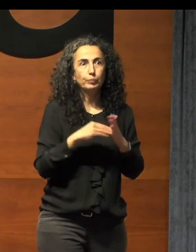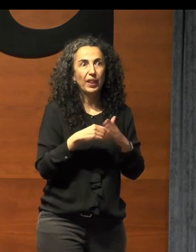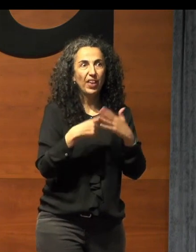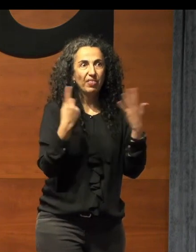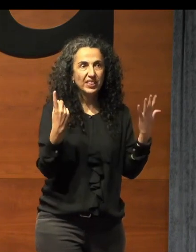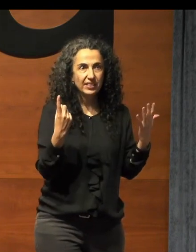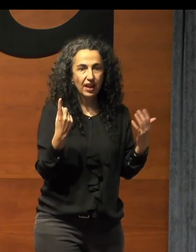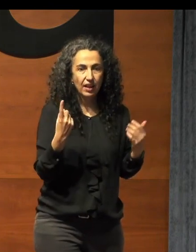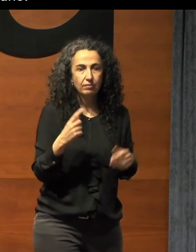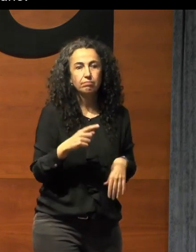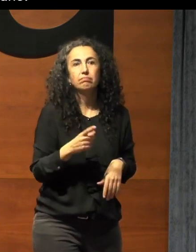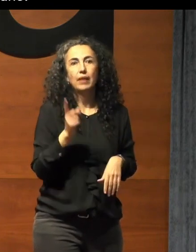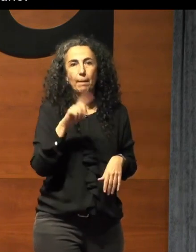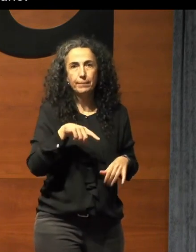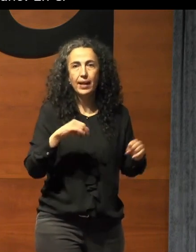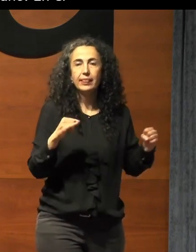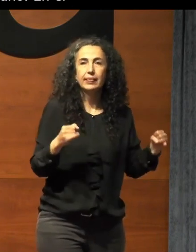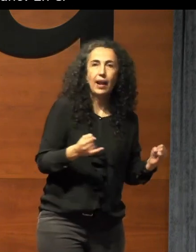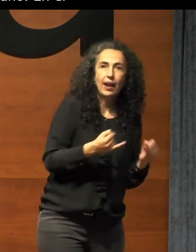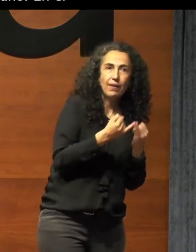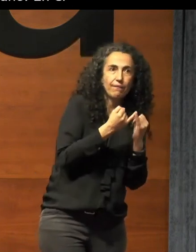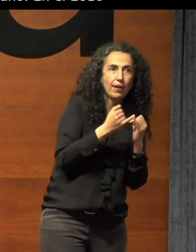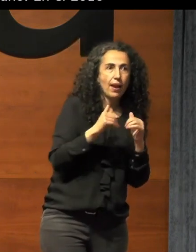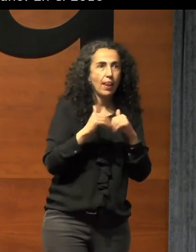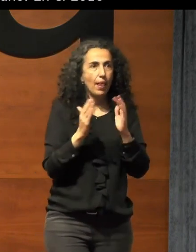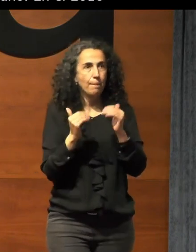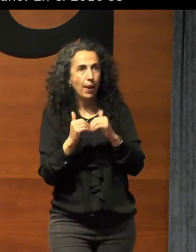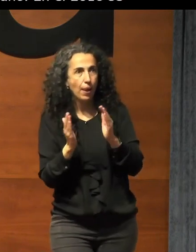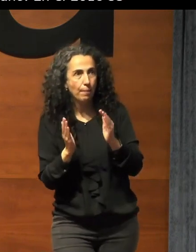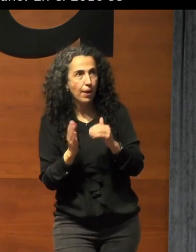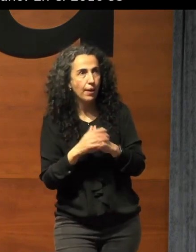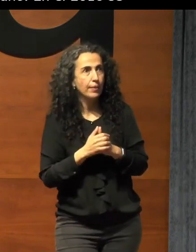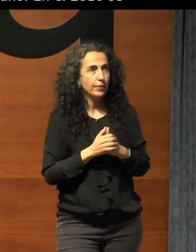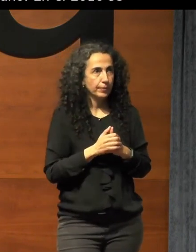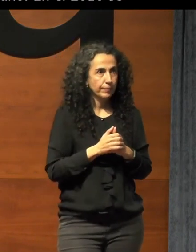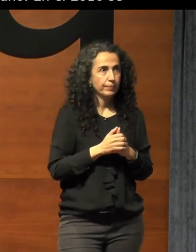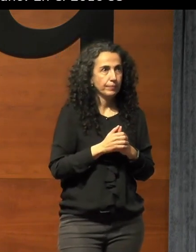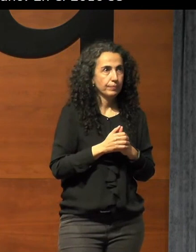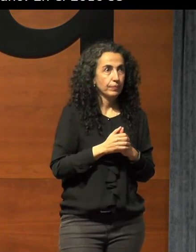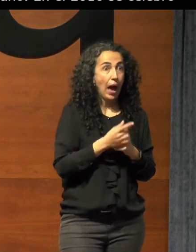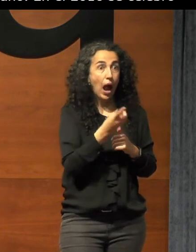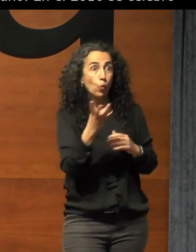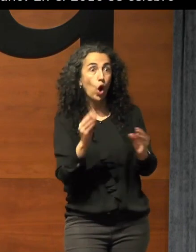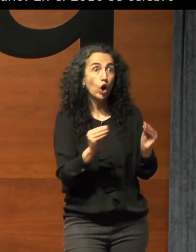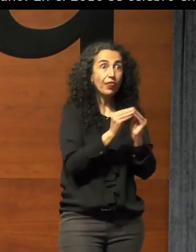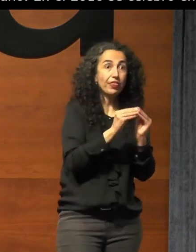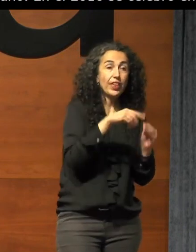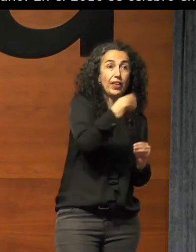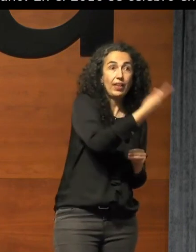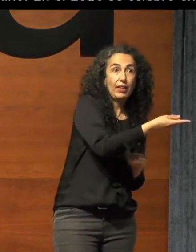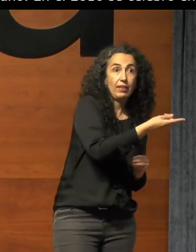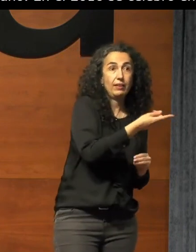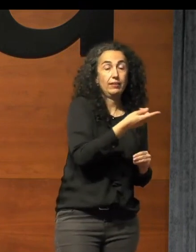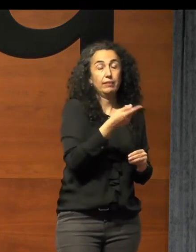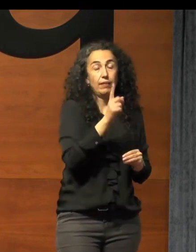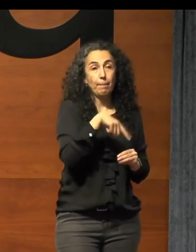En el 2016 se celebró en Tenerife y en La Palma,